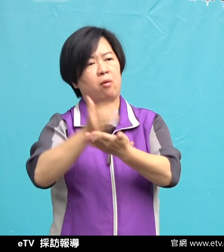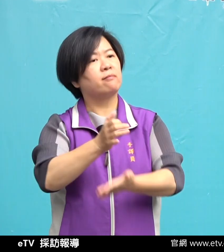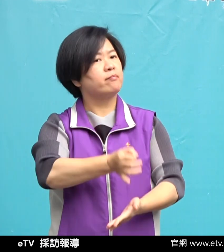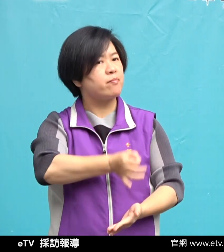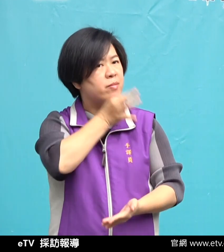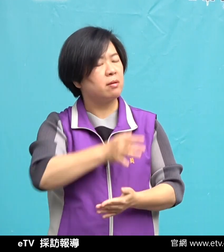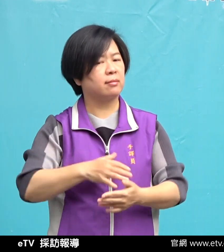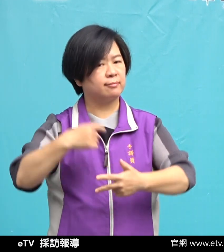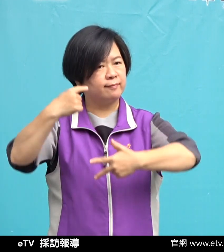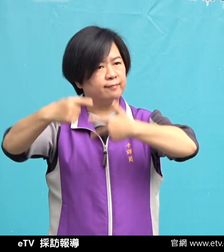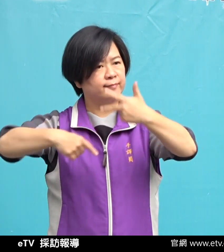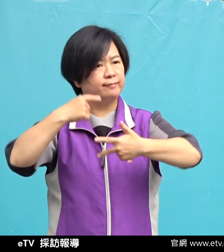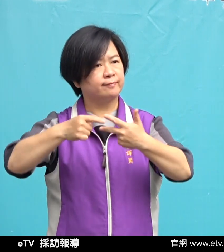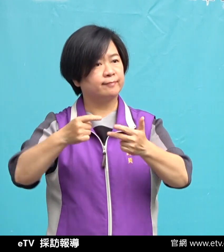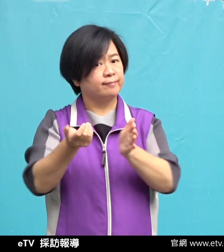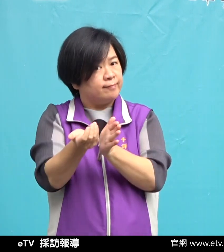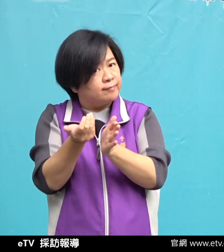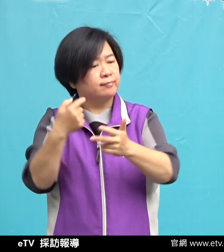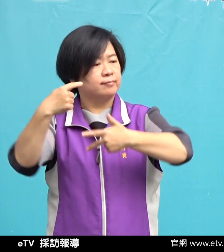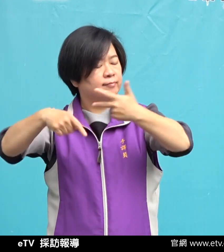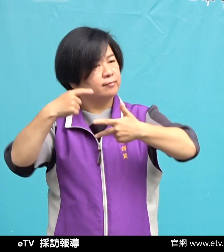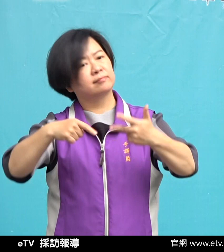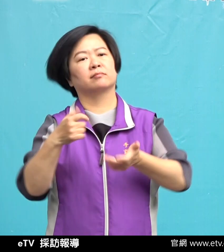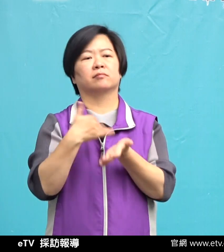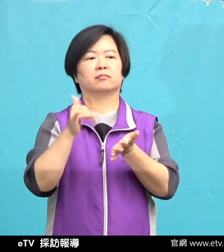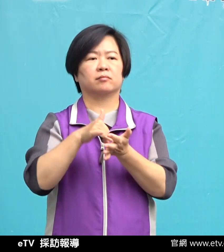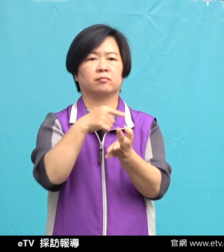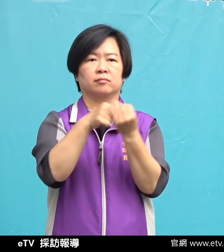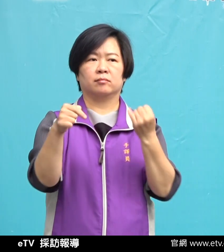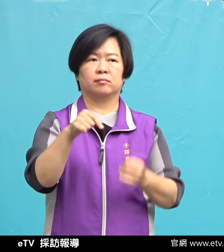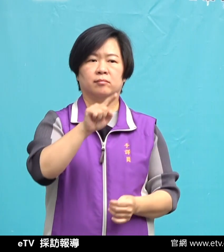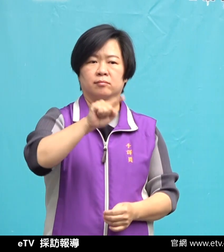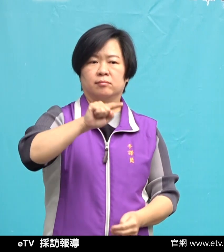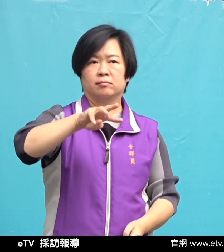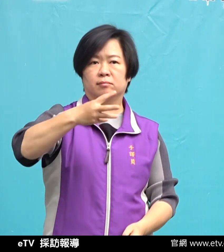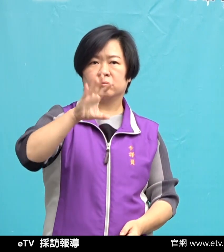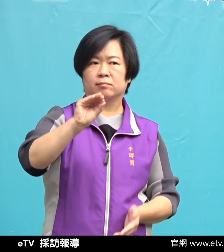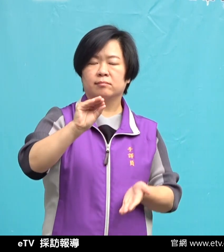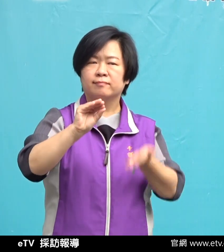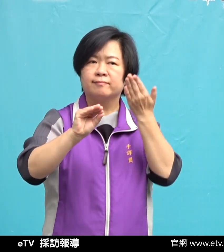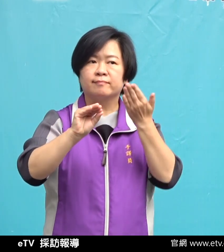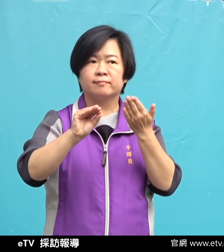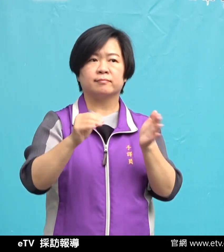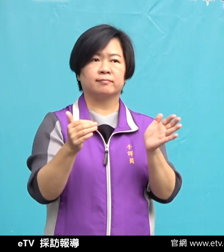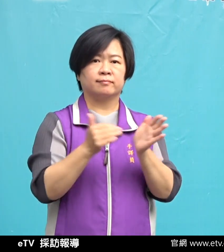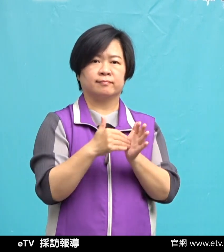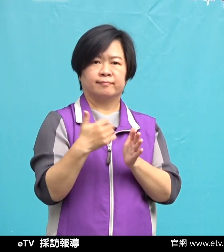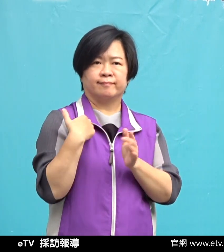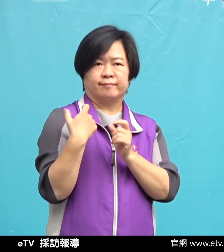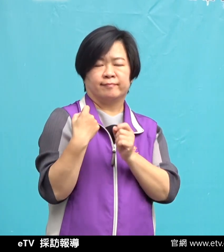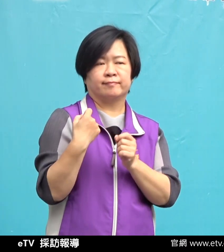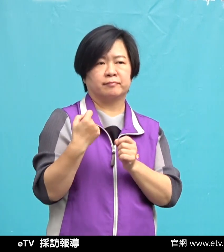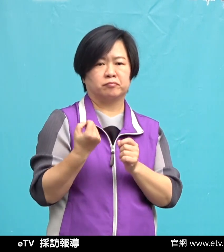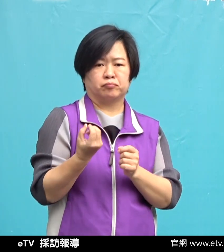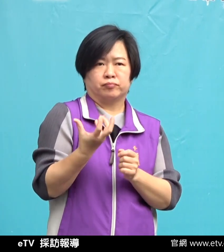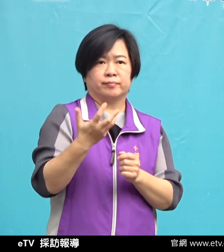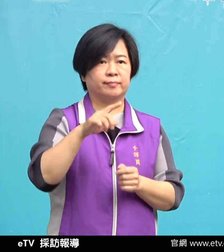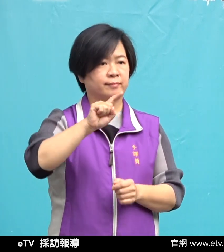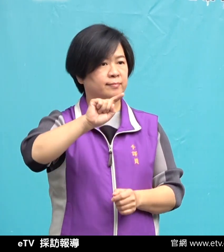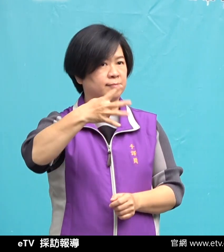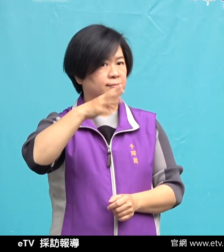大概一个礼拜前大概我们统计产量在1300多万，到上个礼拜1400多万，那这个礼